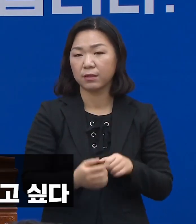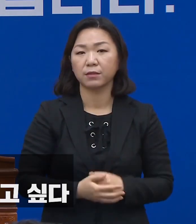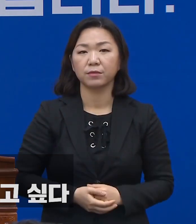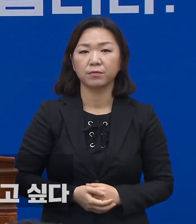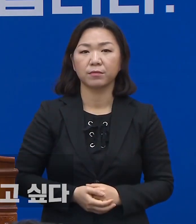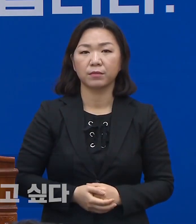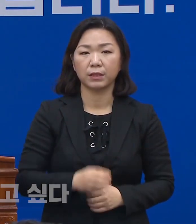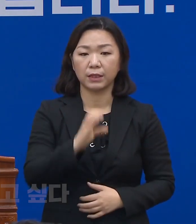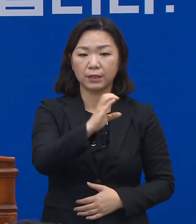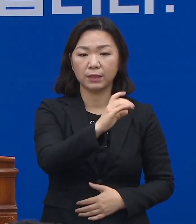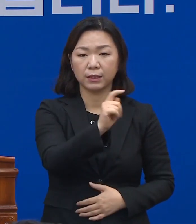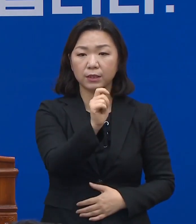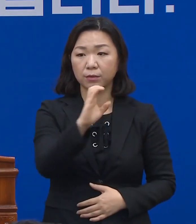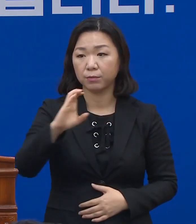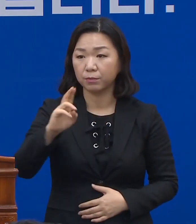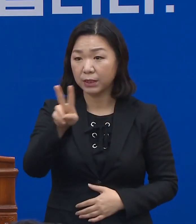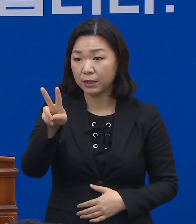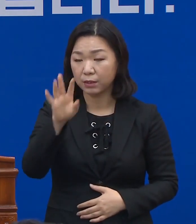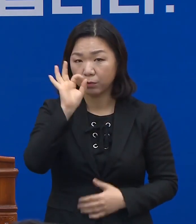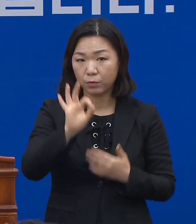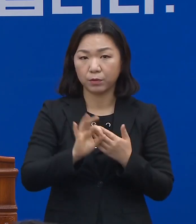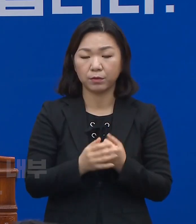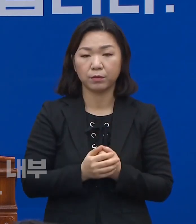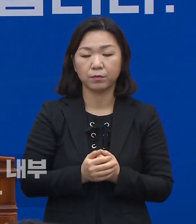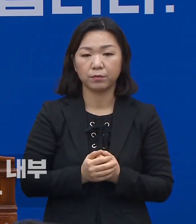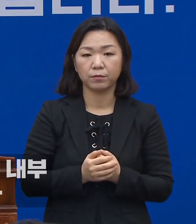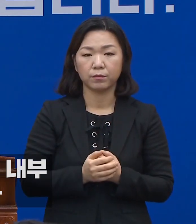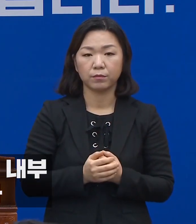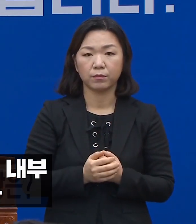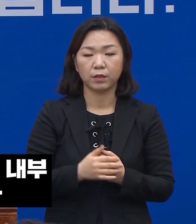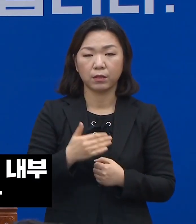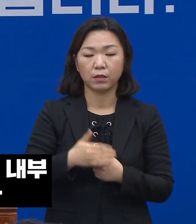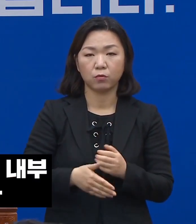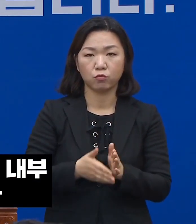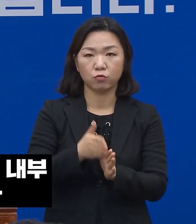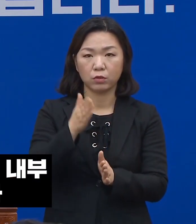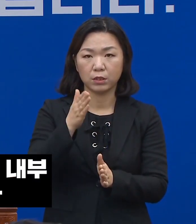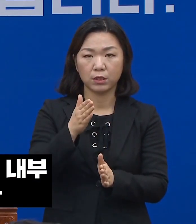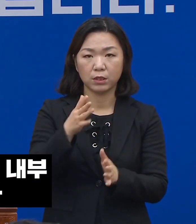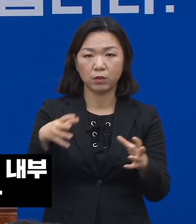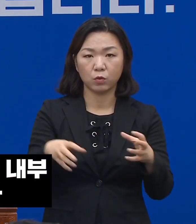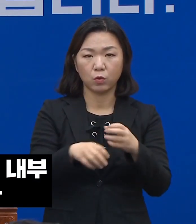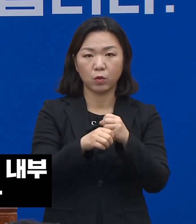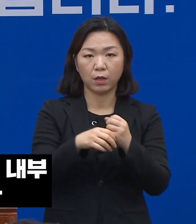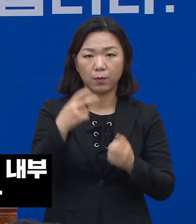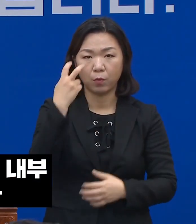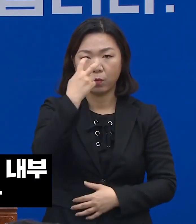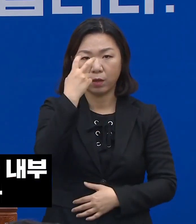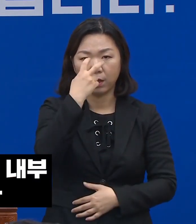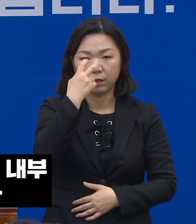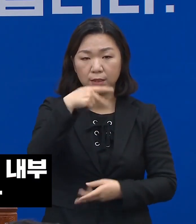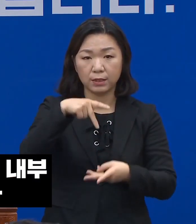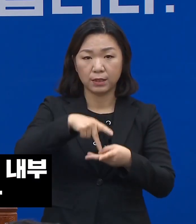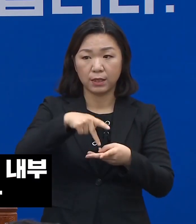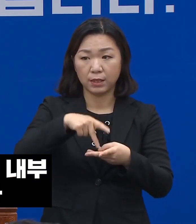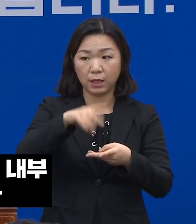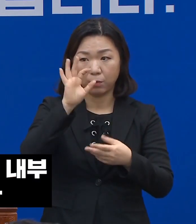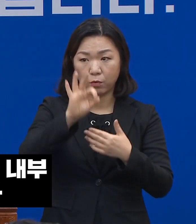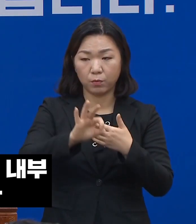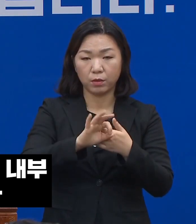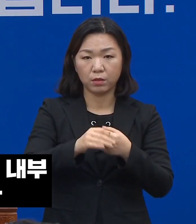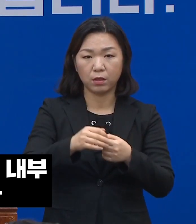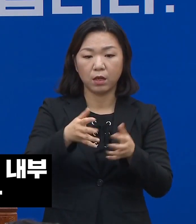드리겠습니다. CCTV 부분들과 관련해서는 저희 CCTV 통합 관제센터는 건물 내부에